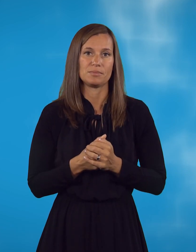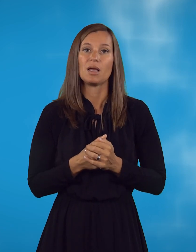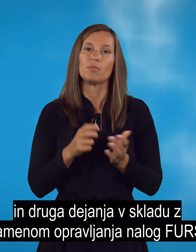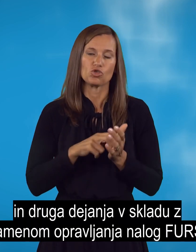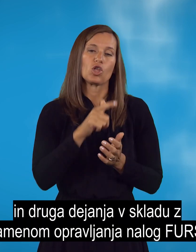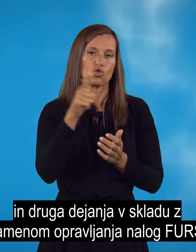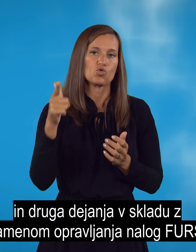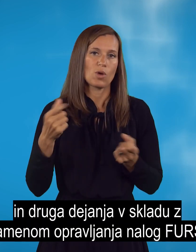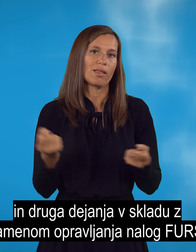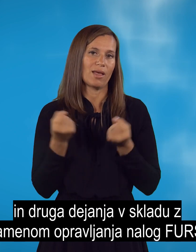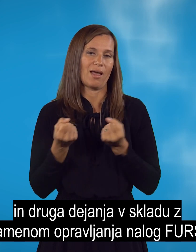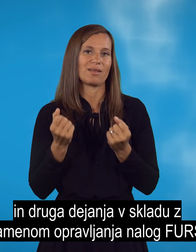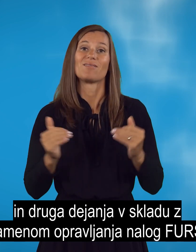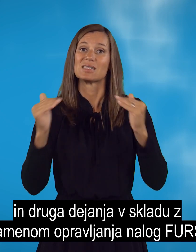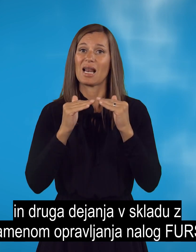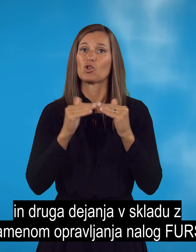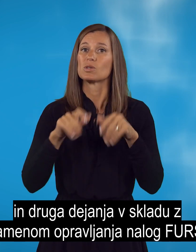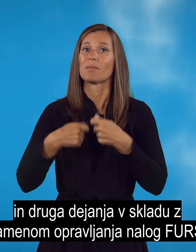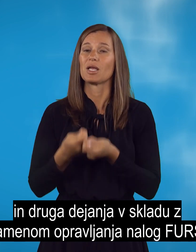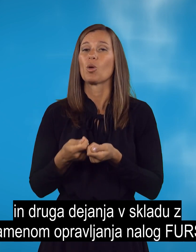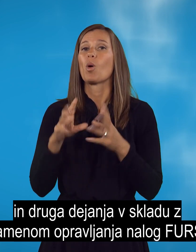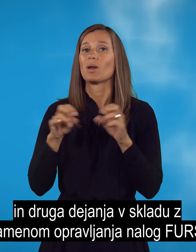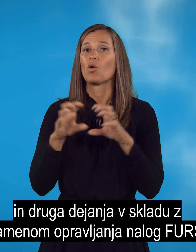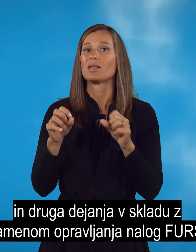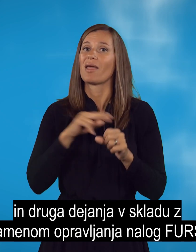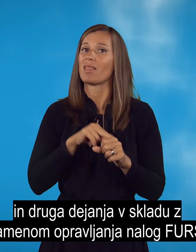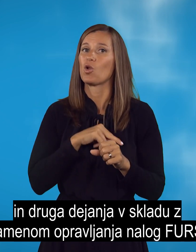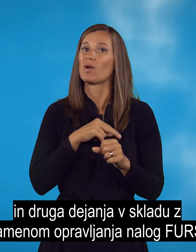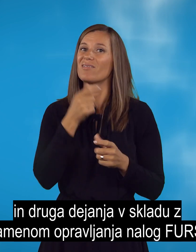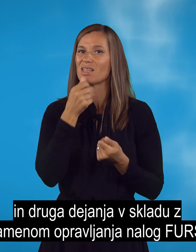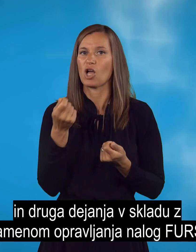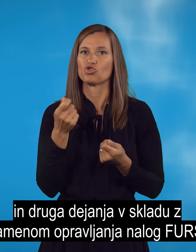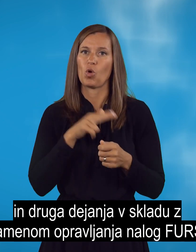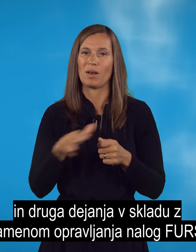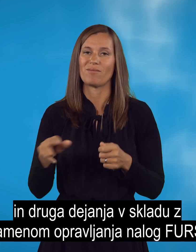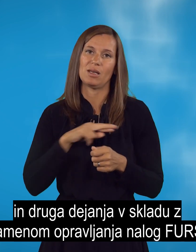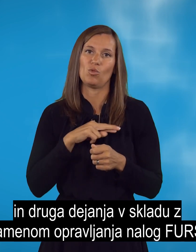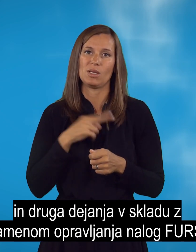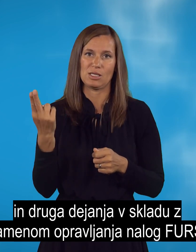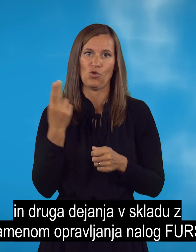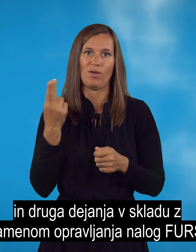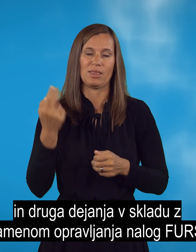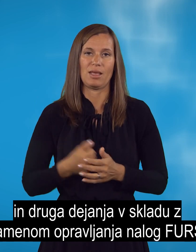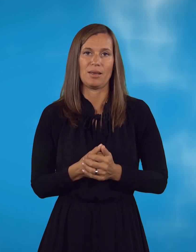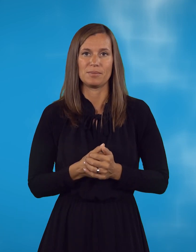In druga dejanja v skladu z namenom opravljanja nalog Finančne uprave Republike Slovenije.